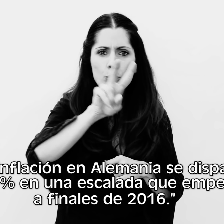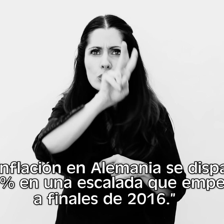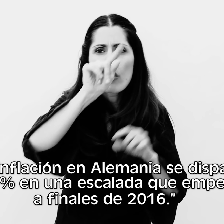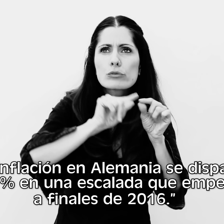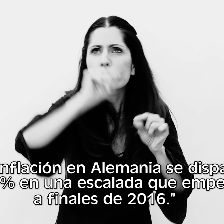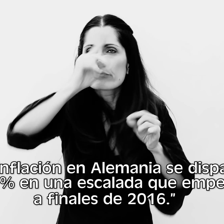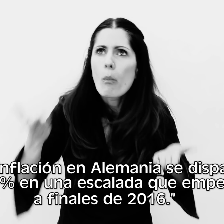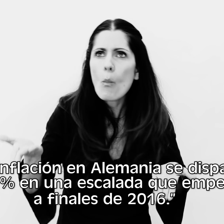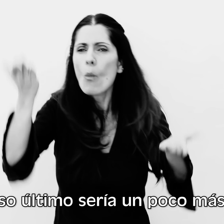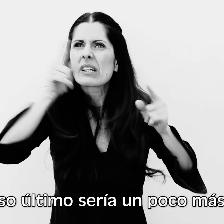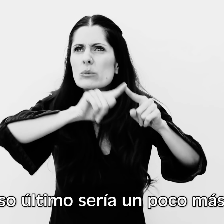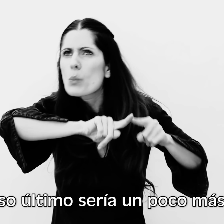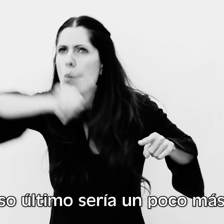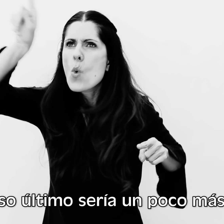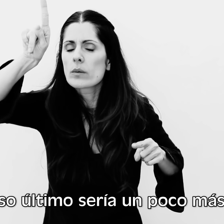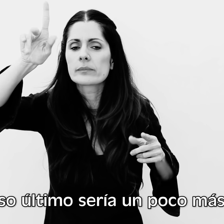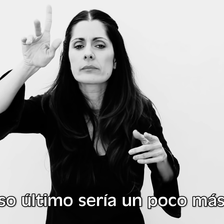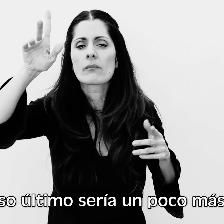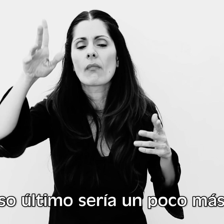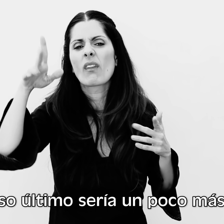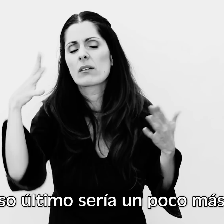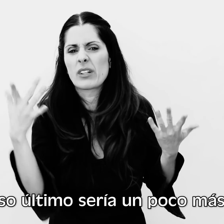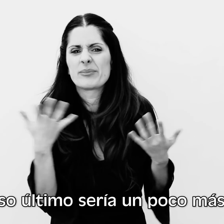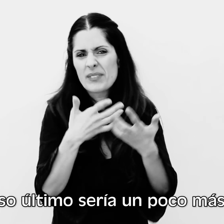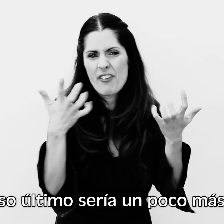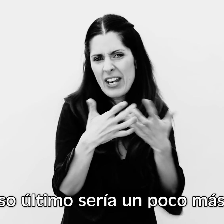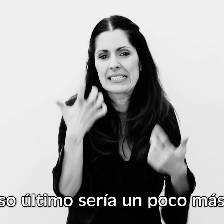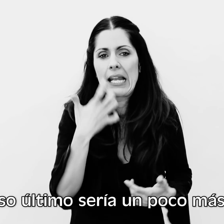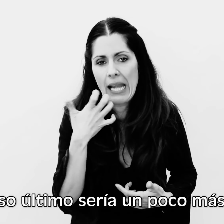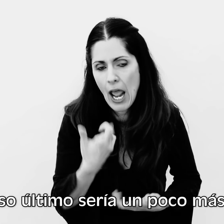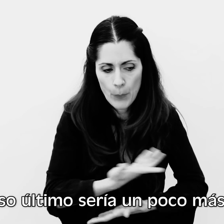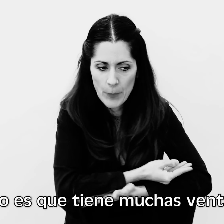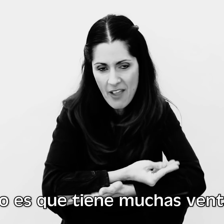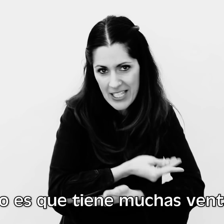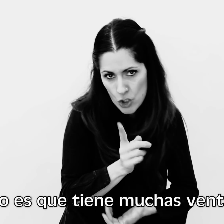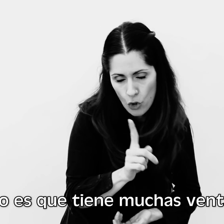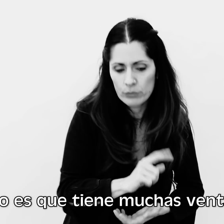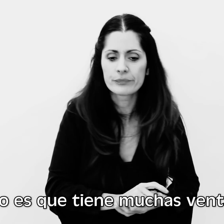Que cantes lo que canto Que cantes lo que canto Y